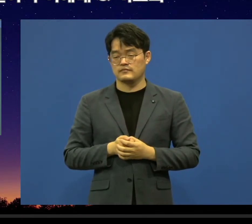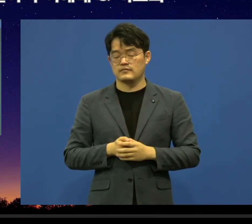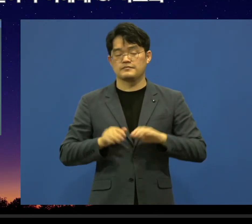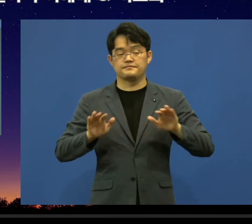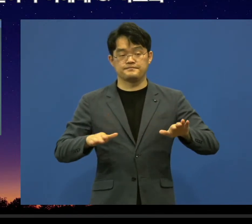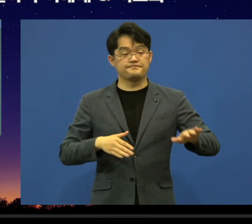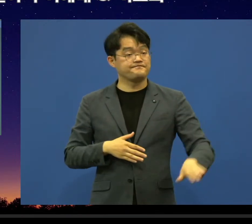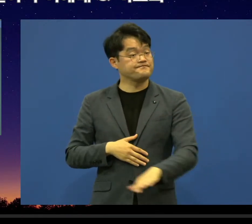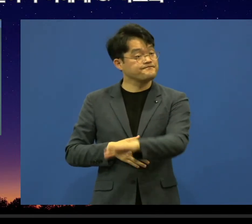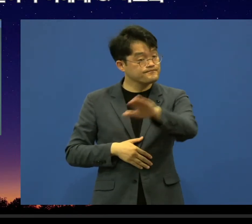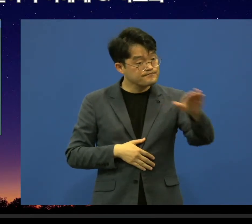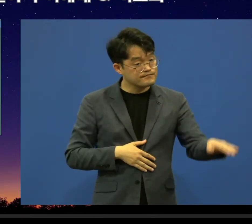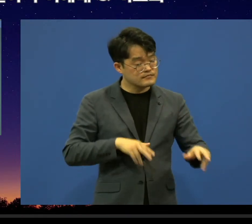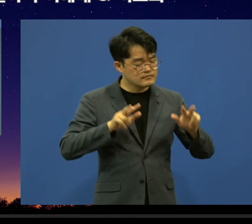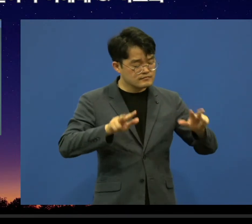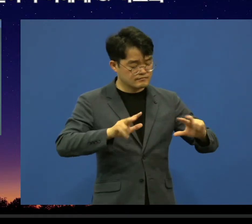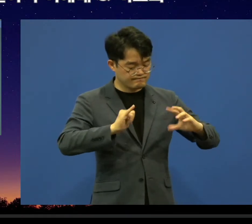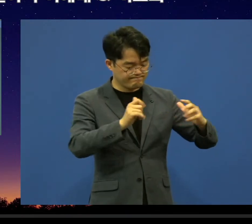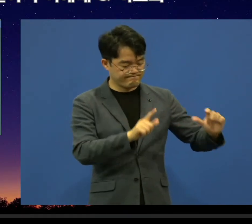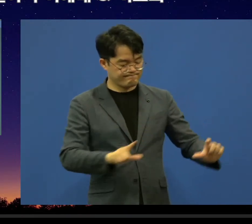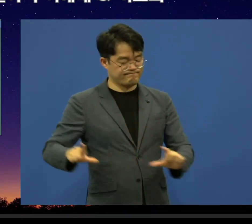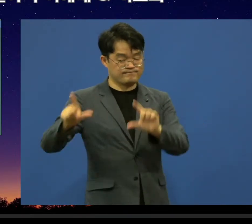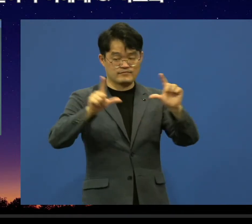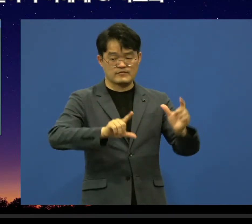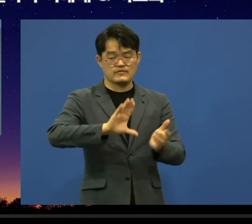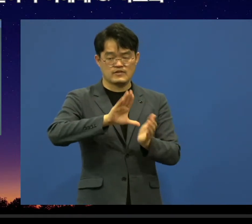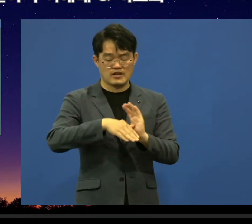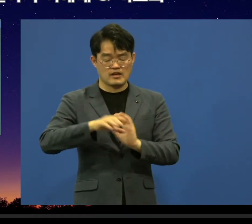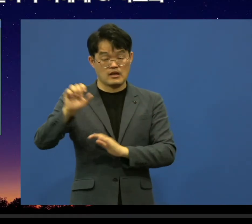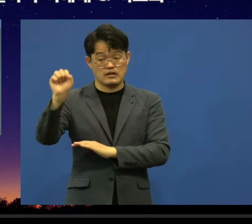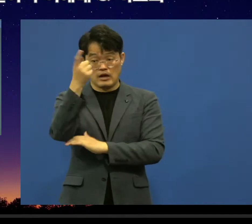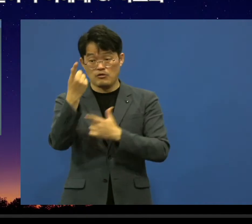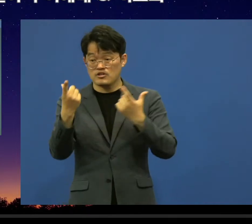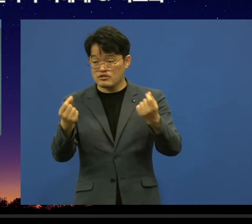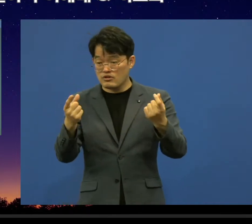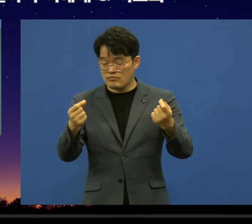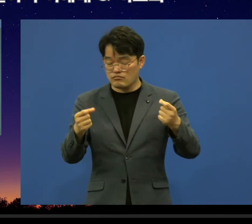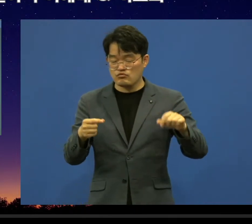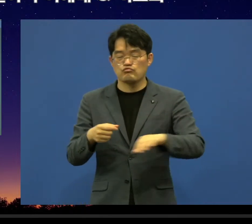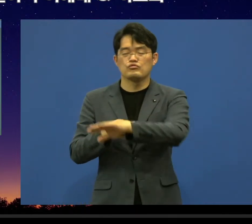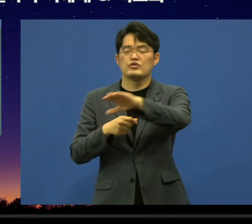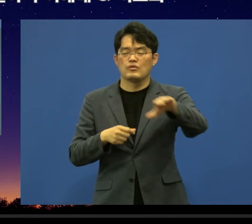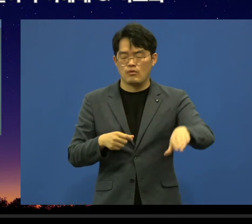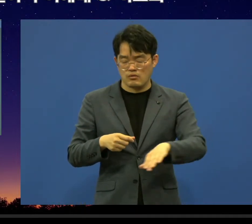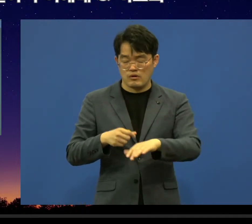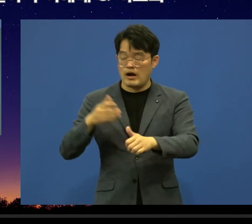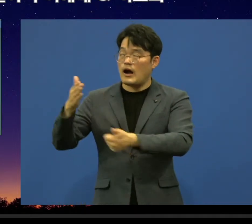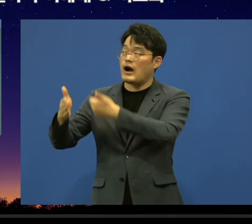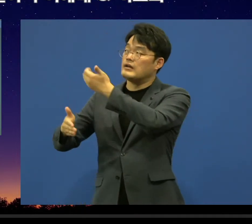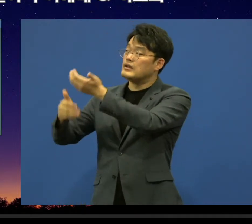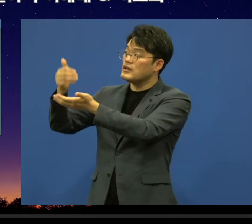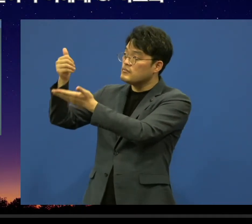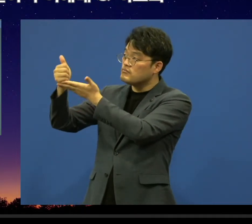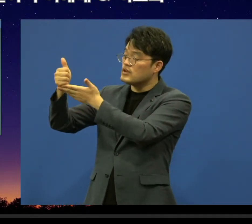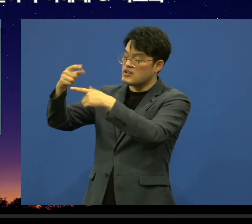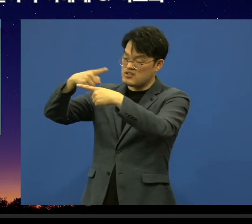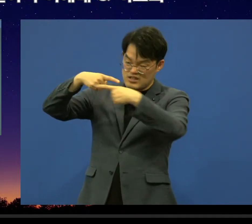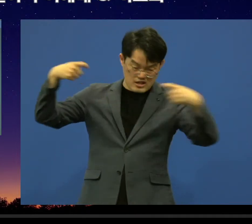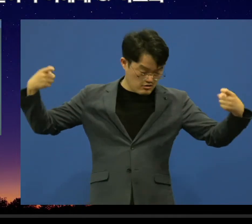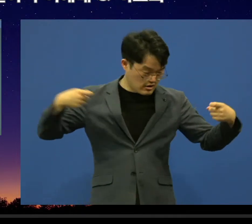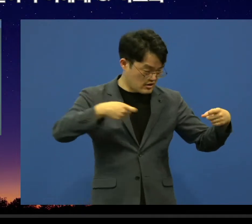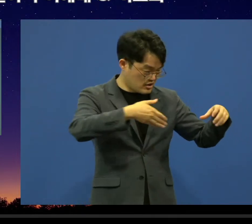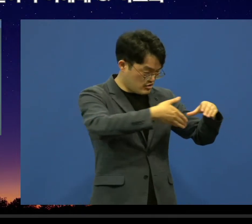세상을 살면서 이런 분노를 하고 있습니까? 하나님을 대적하는 문화